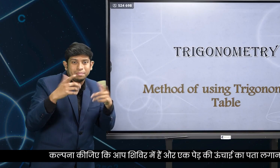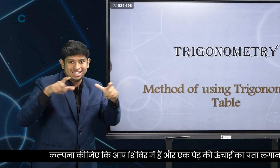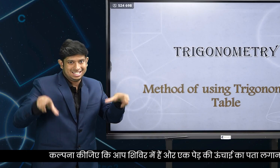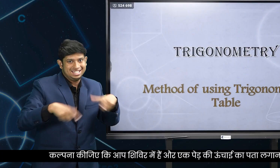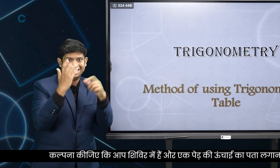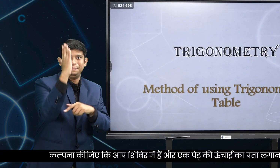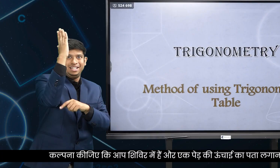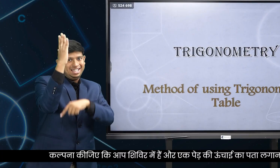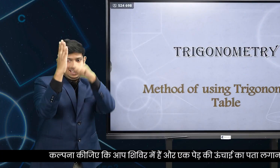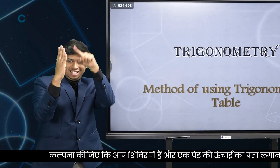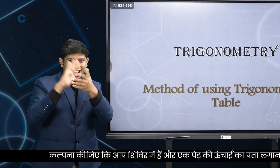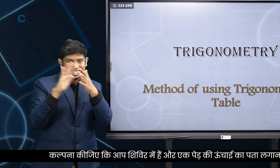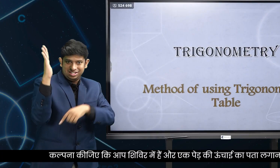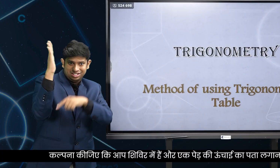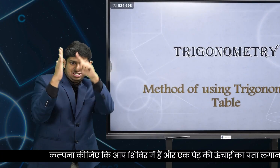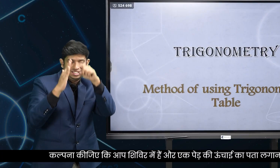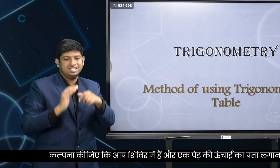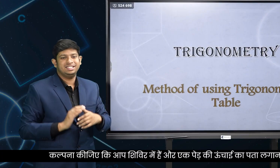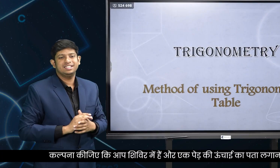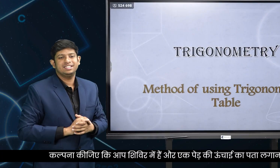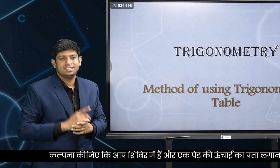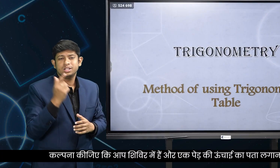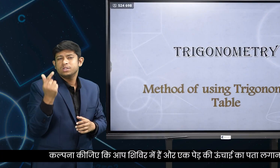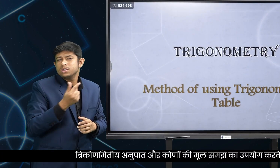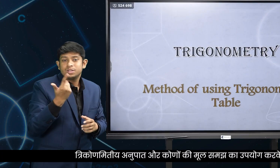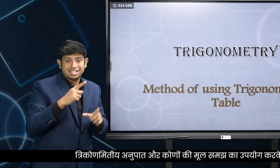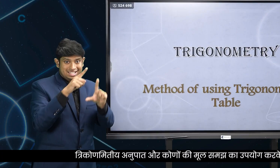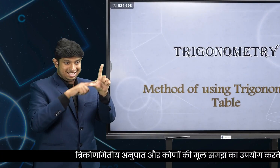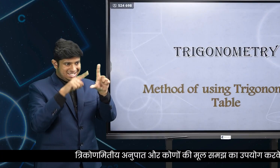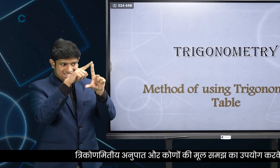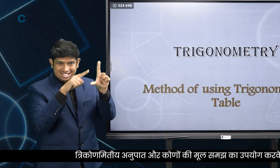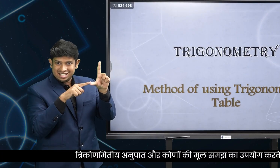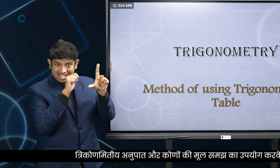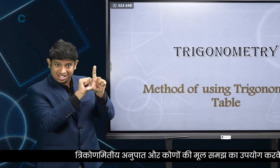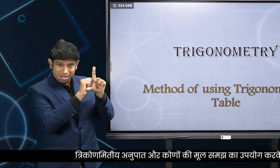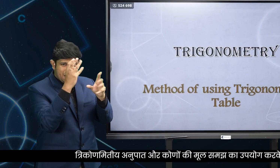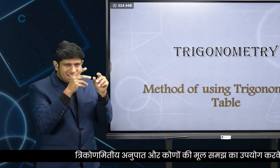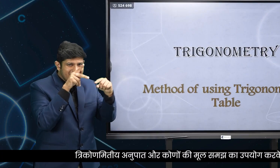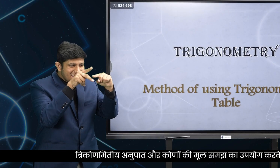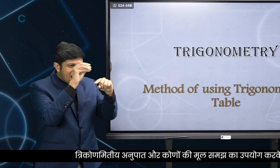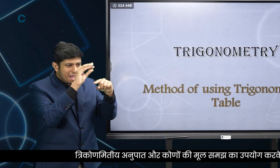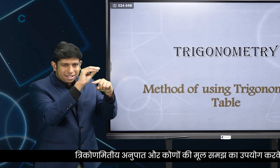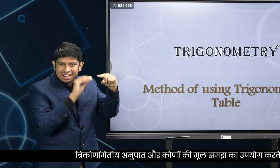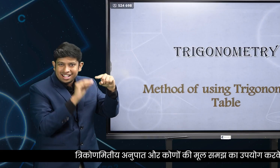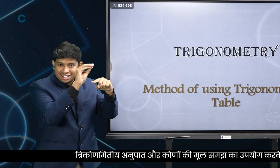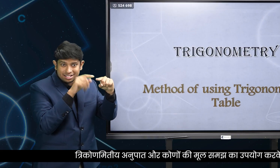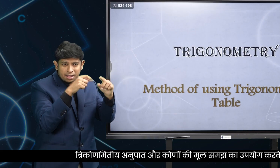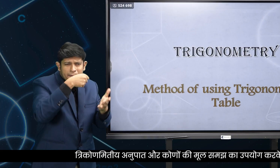की ऊंचाई का पता लगाना चाहते हैं। त्रिकोणमितीय अनुपात और कोणों की मूल समझ